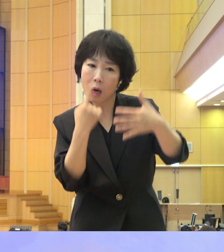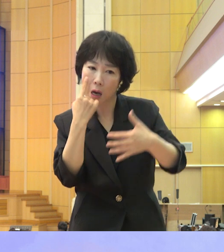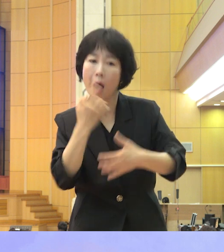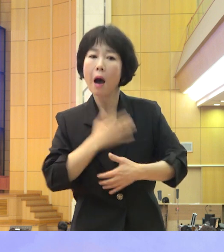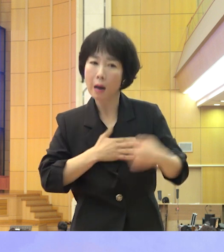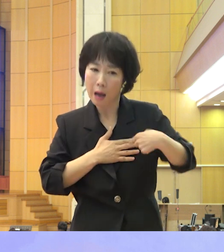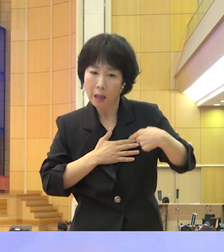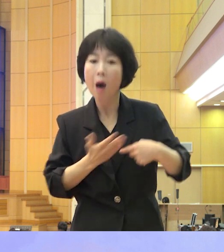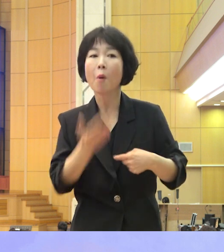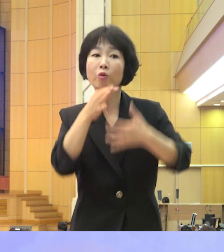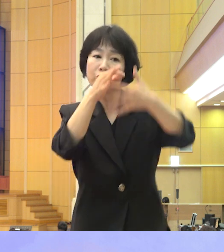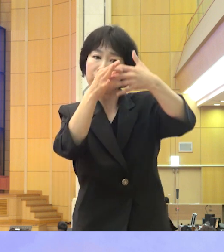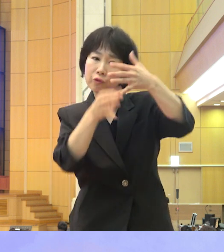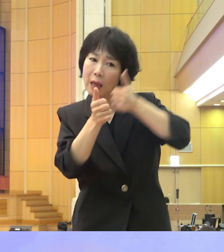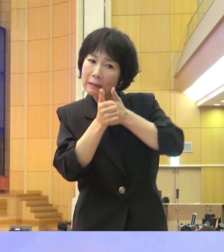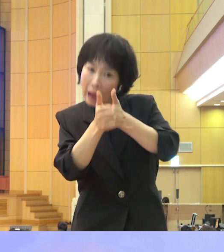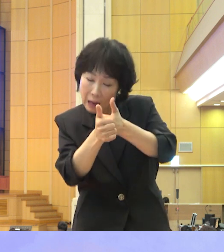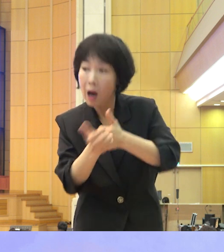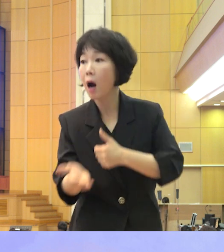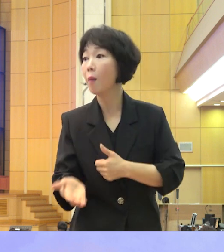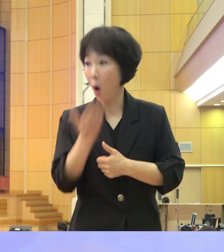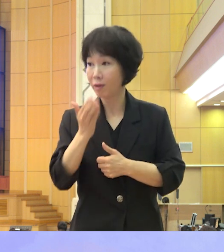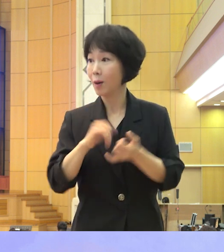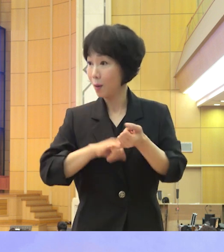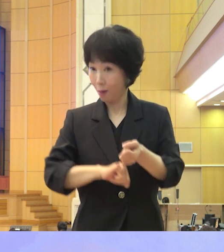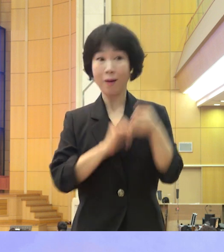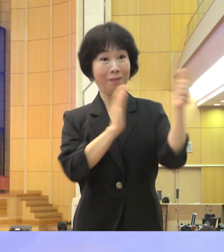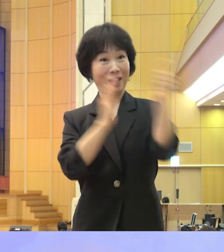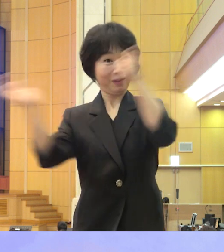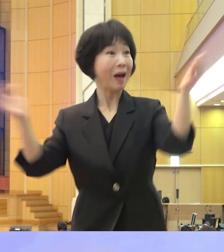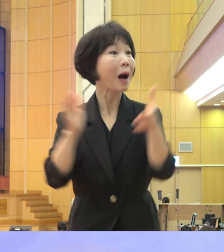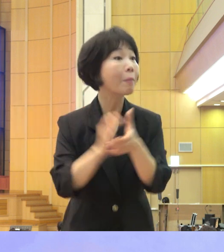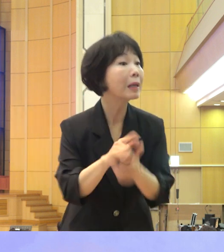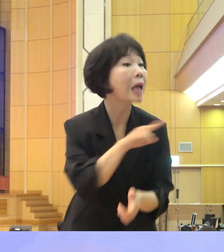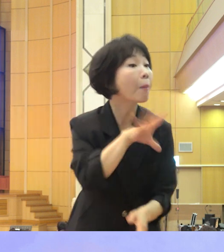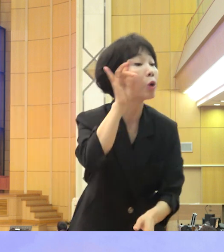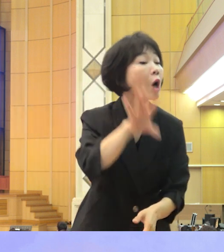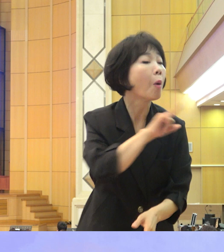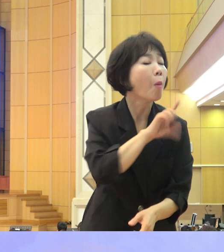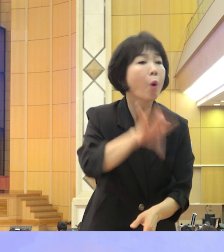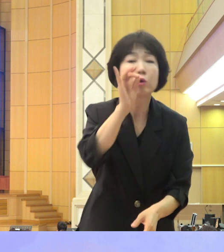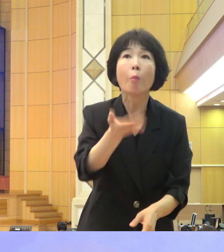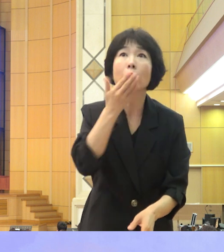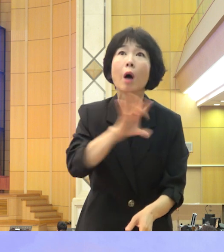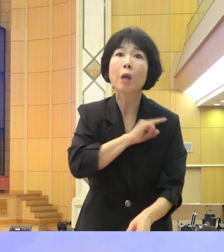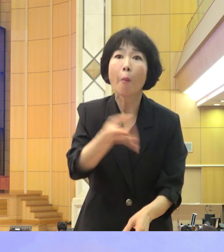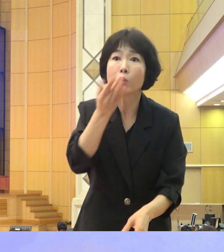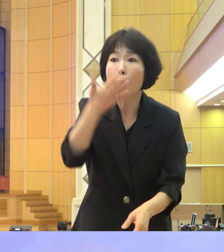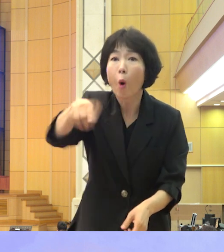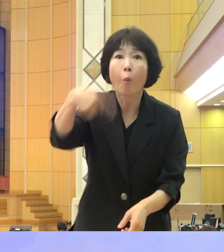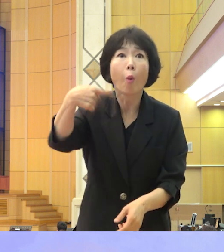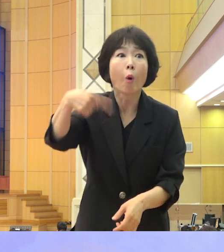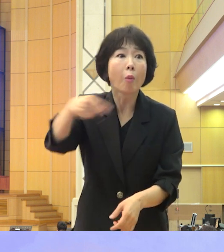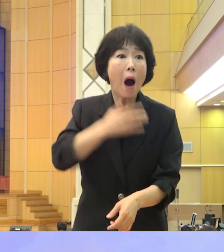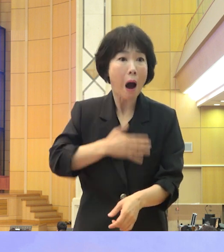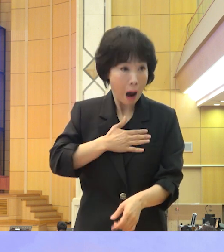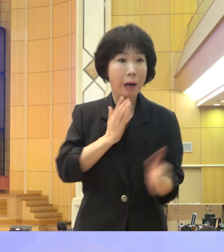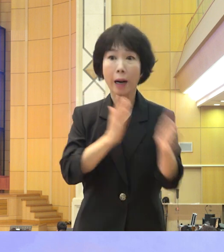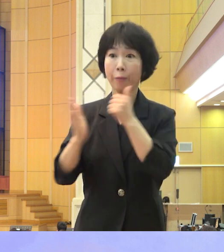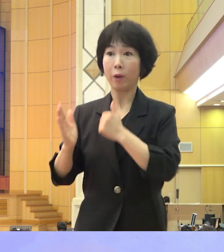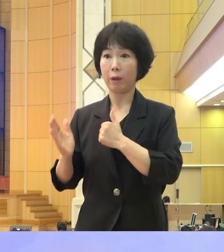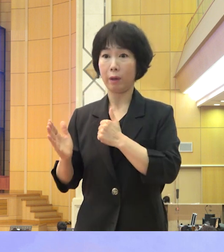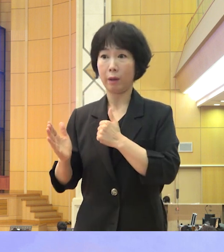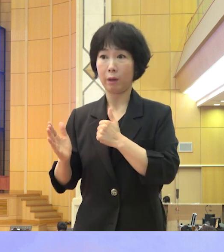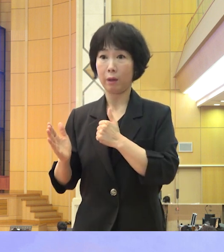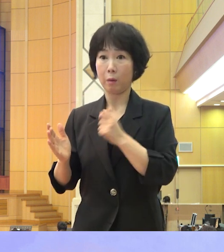먹는 게 있습니다. 순서에 따라서 먹어야 돼요. 뭘 먼저 먹어야 되는 건지를. 응? 그런데